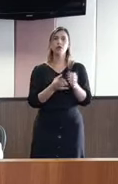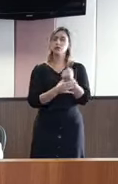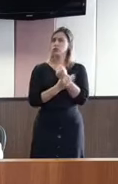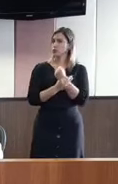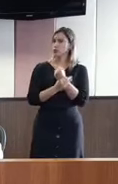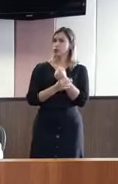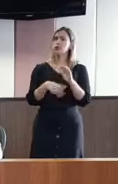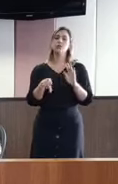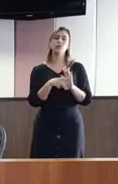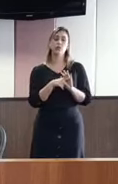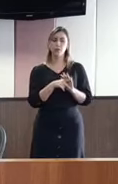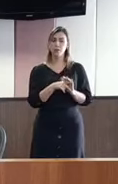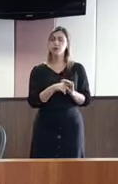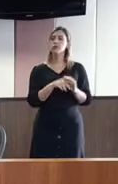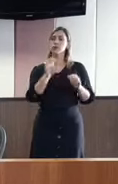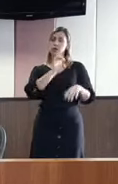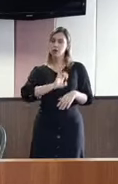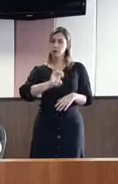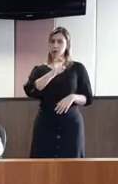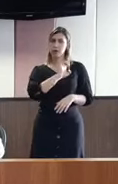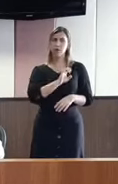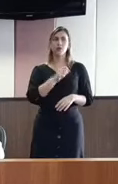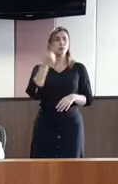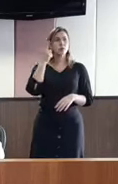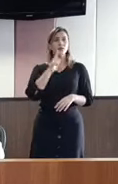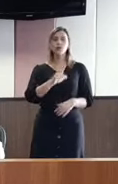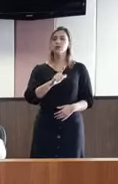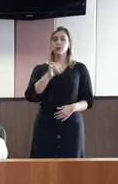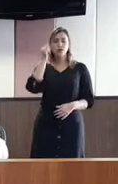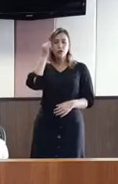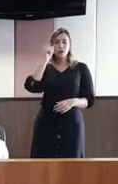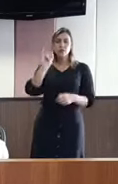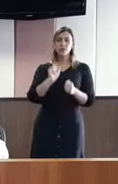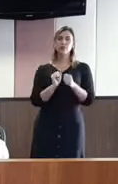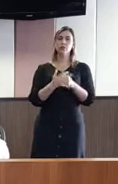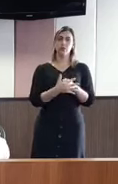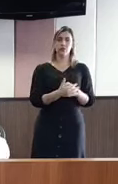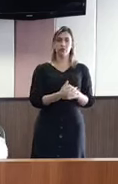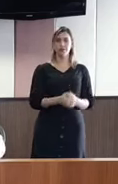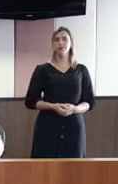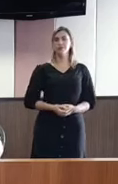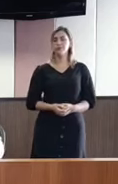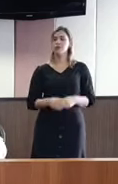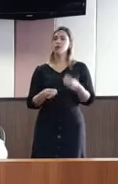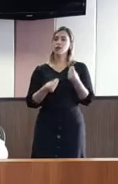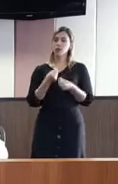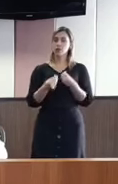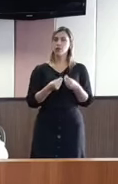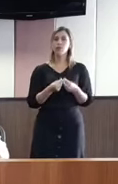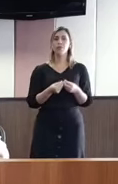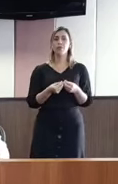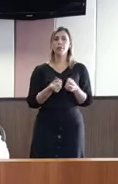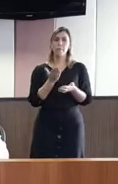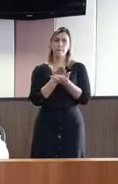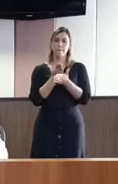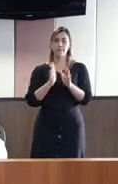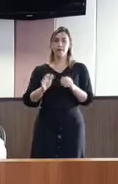ser tomadas por essas empresas para garantir que o vírus não tenha as condições adequadas para a